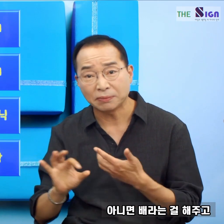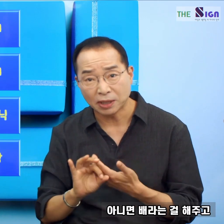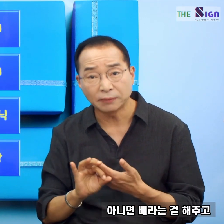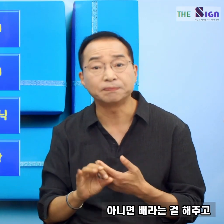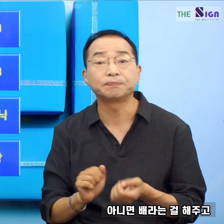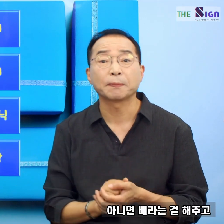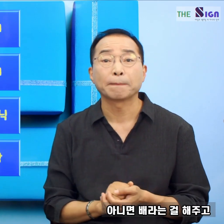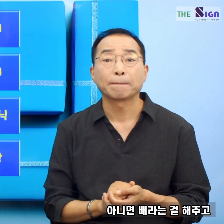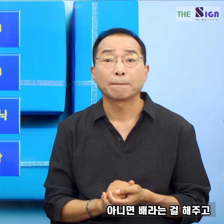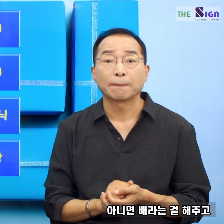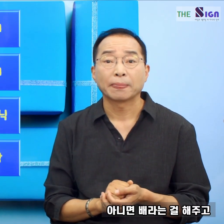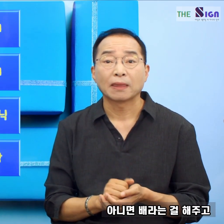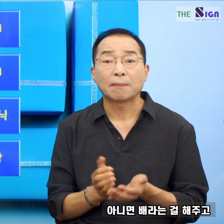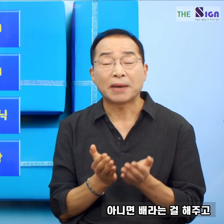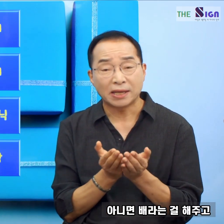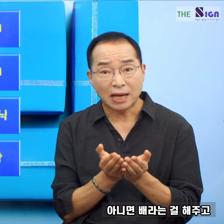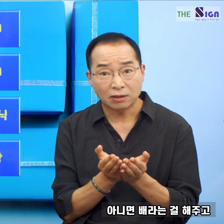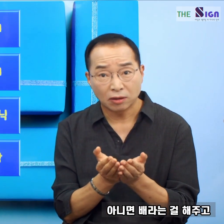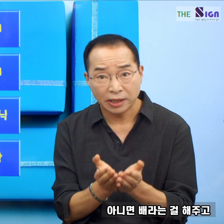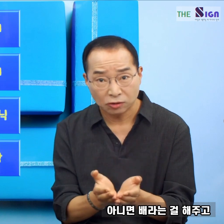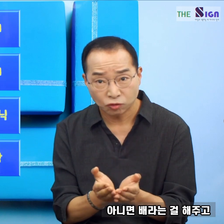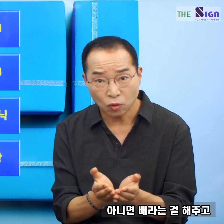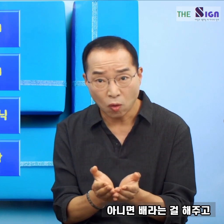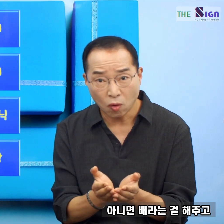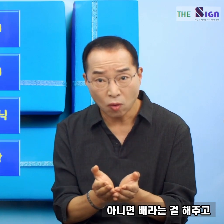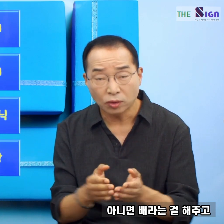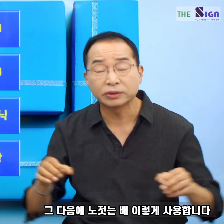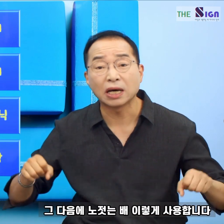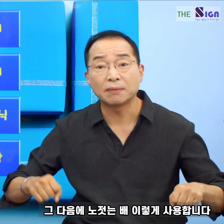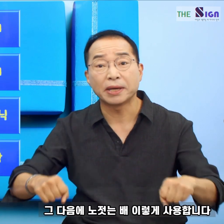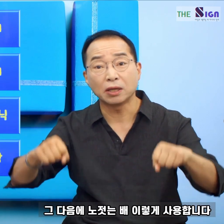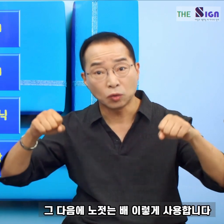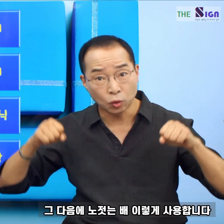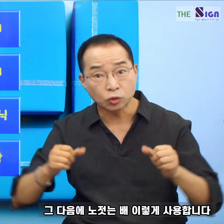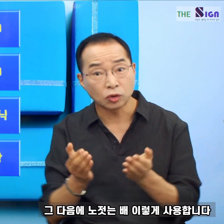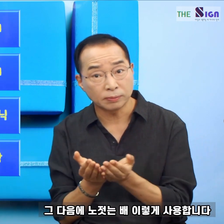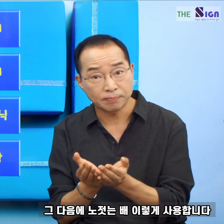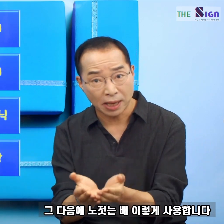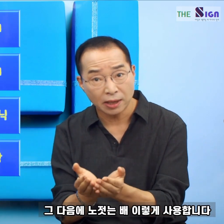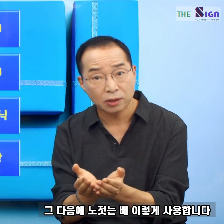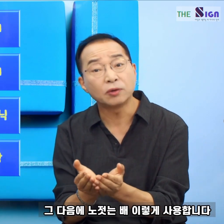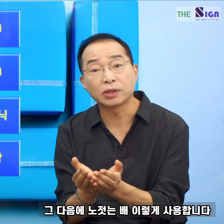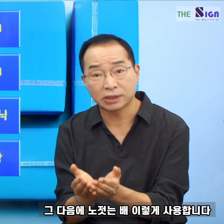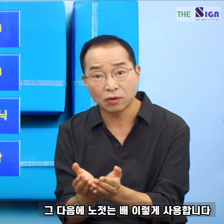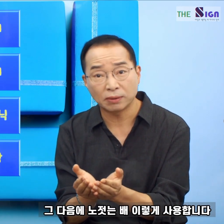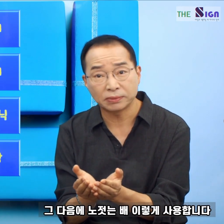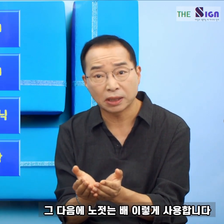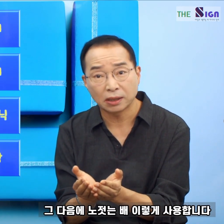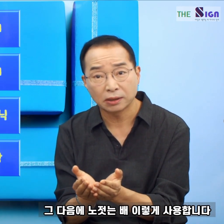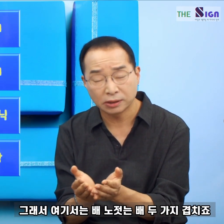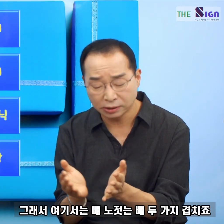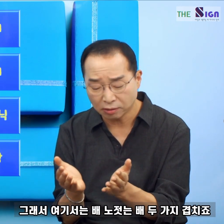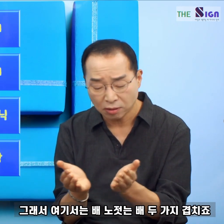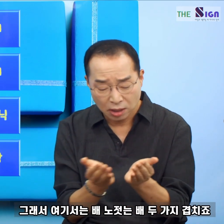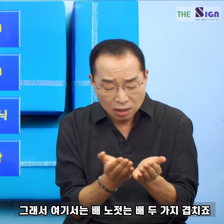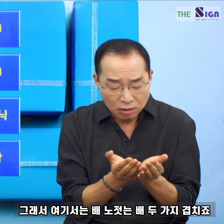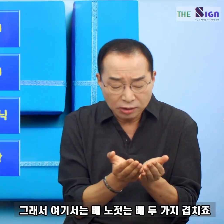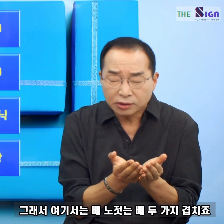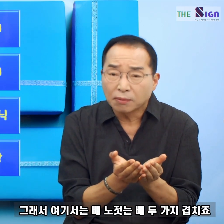아니면 배라는 걸 해주고 그 다음에 노젓는 배 이렇게 사용합니다. 그래서 여기서는